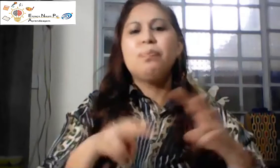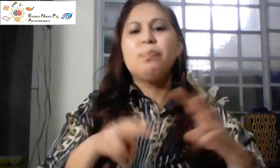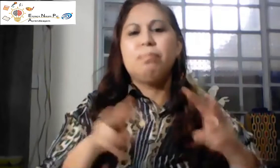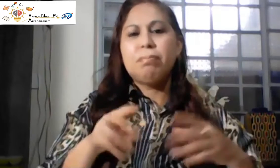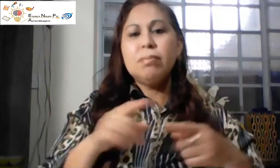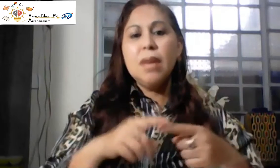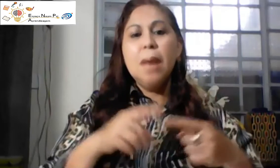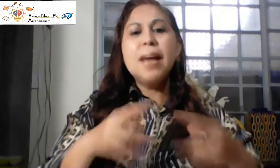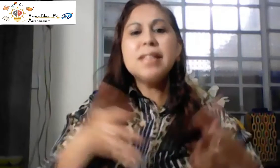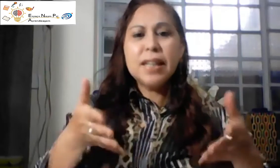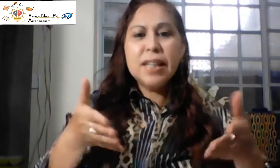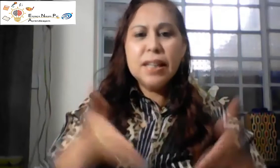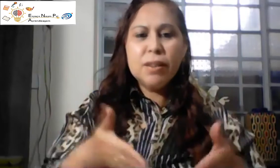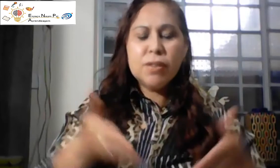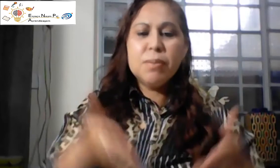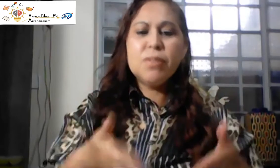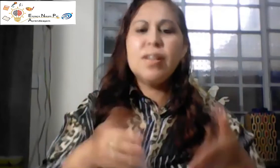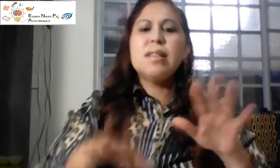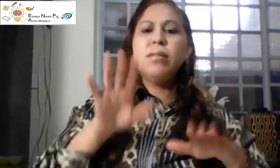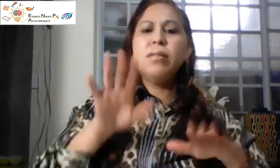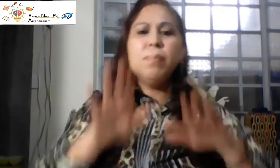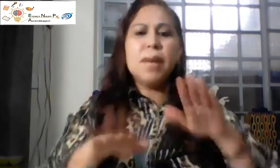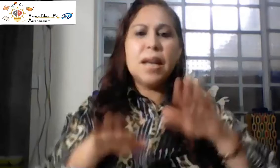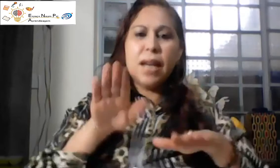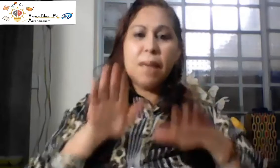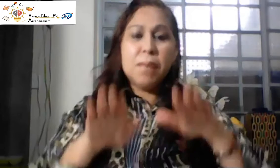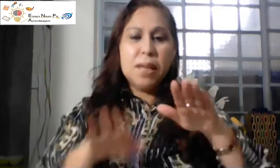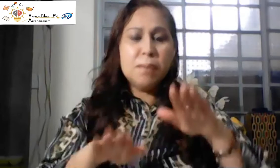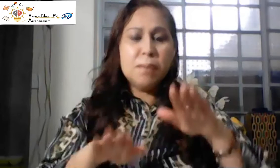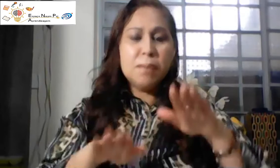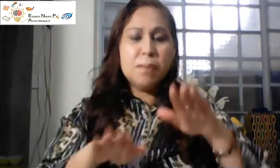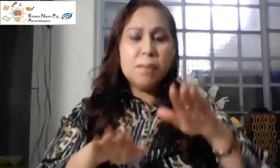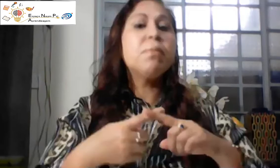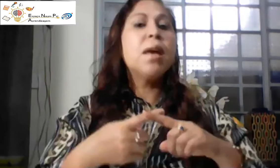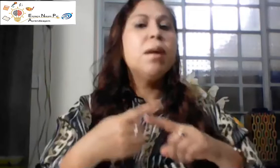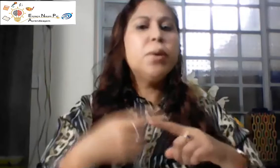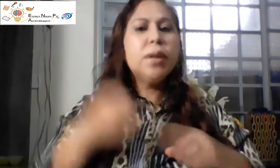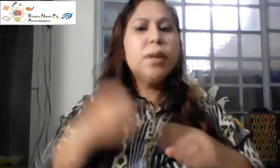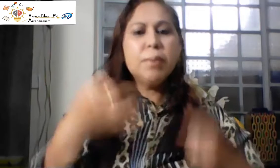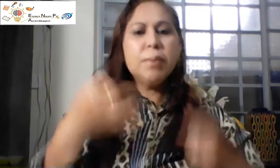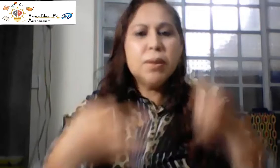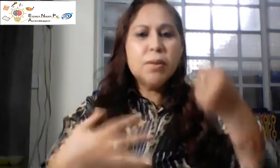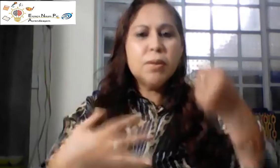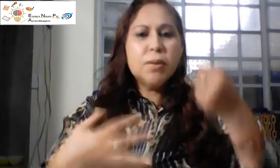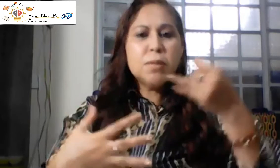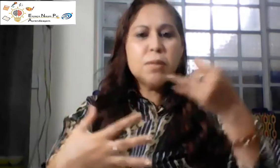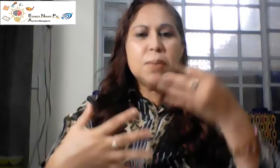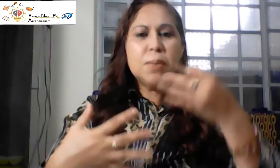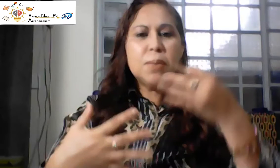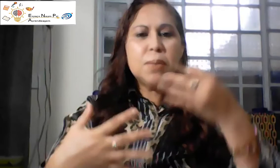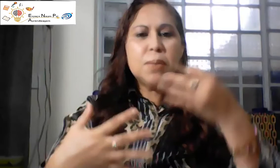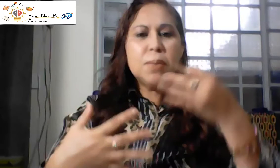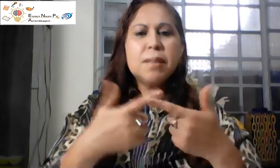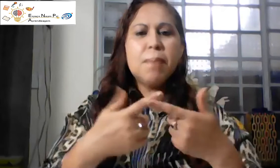visual. Mas aqui nós vamos fazendo paralelamente, por quê? Porque eu também estou